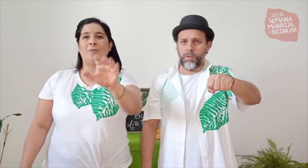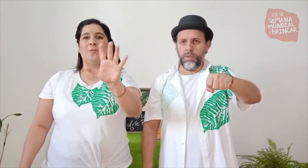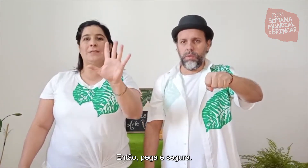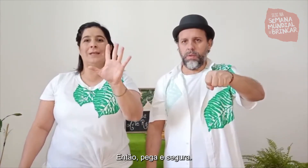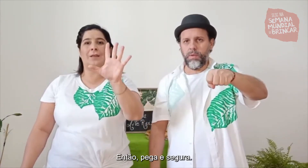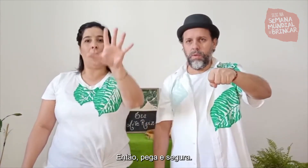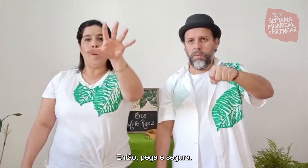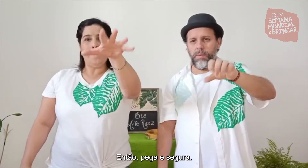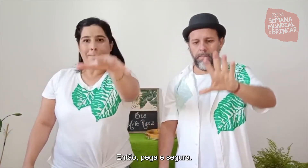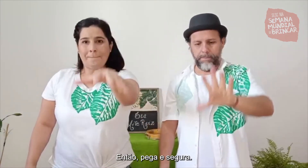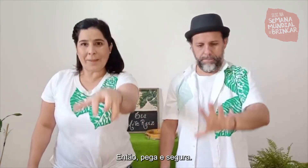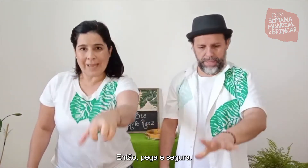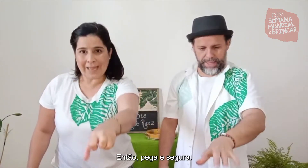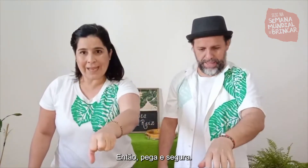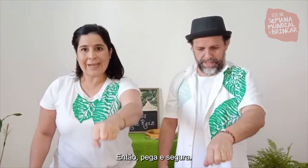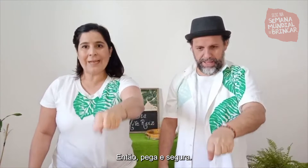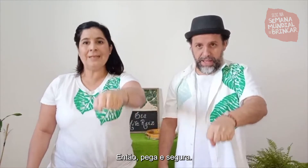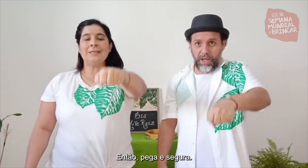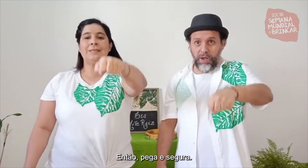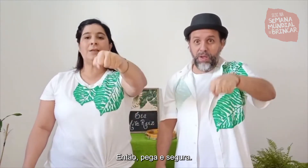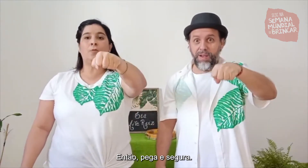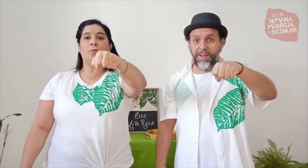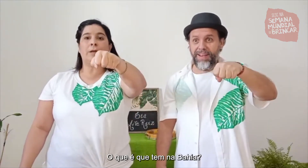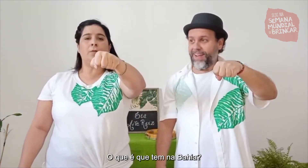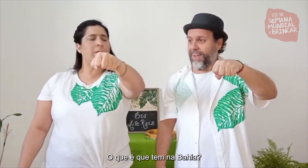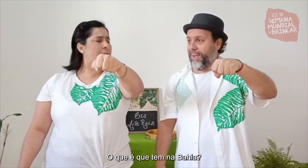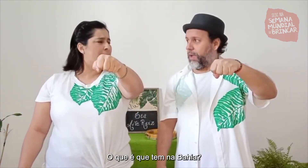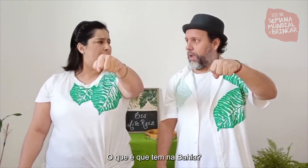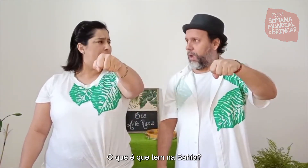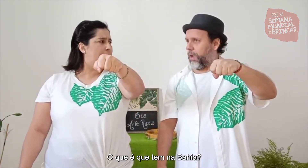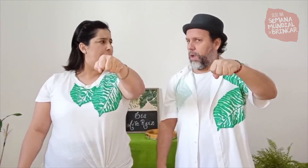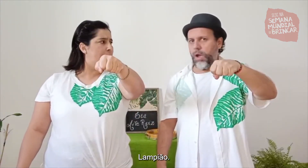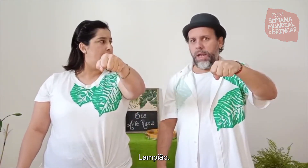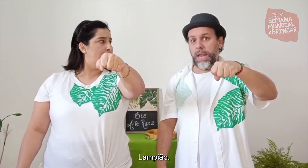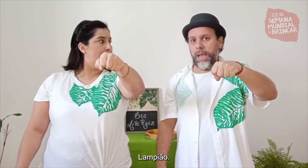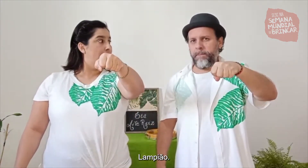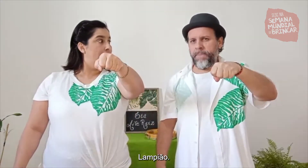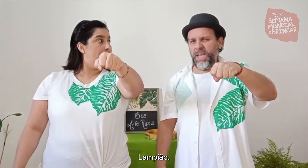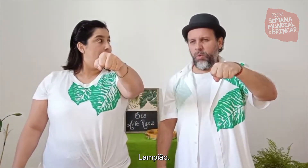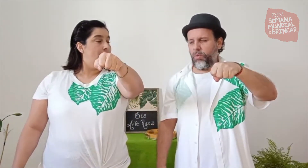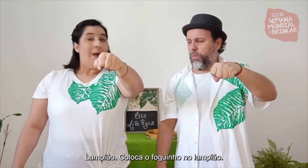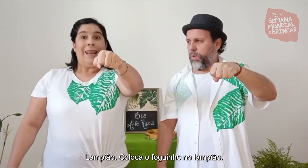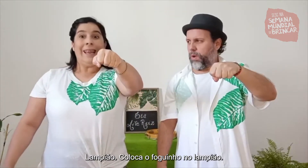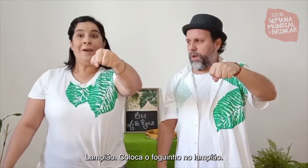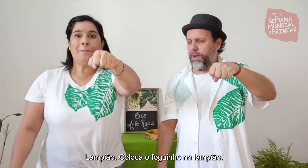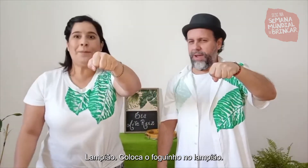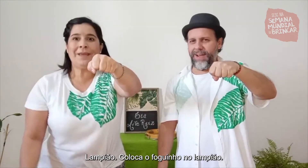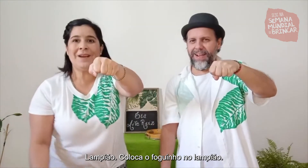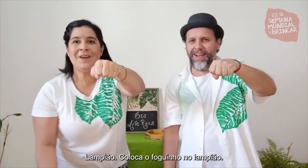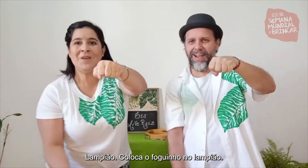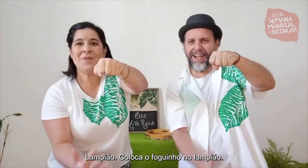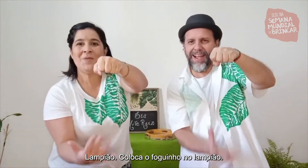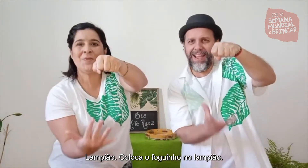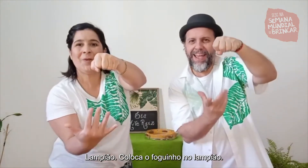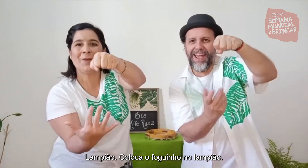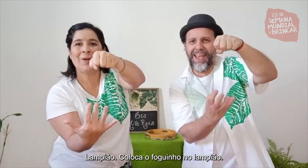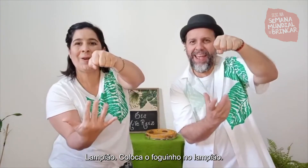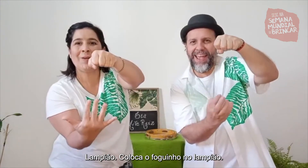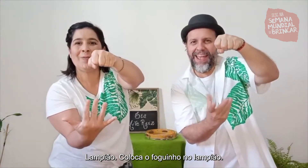coisa. Então, pega, segura. O que tem na Bahia? Lampião. Lampião. Coloca o